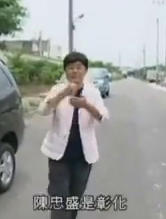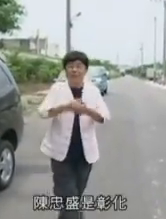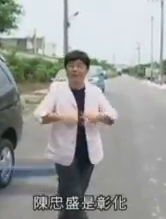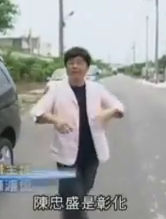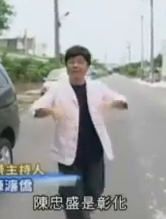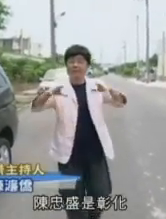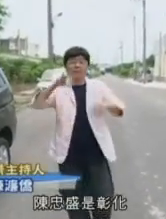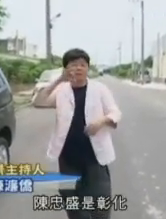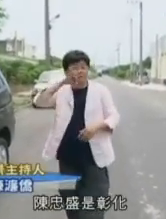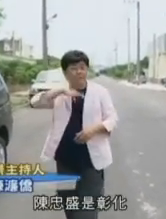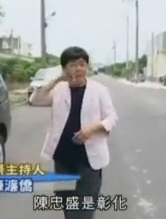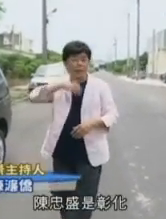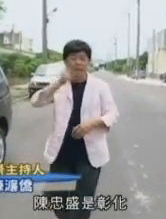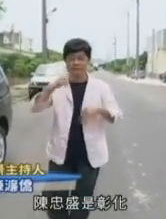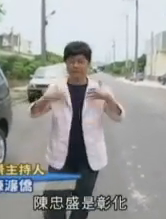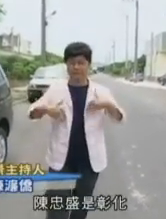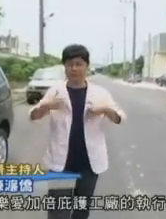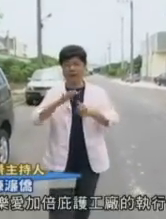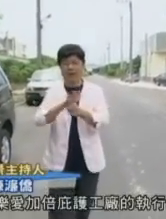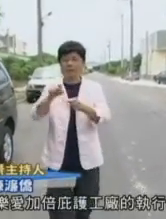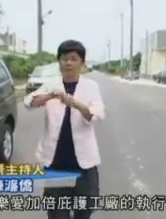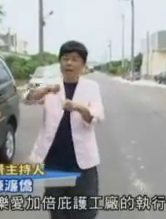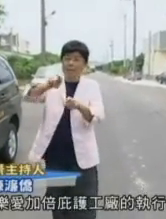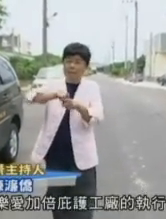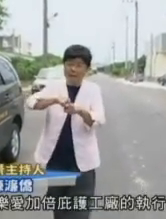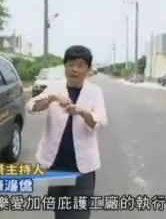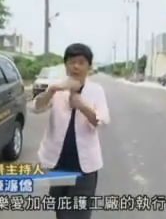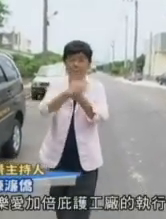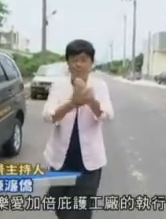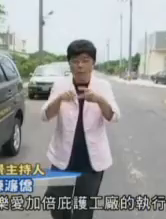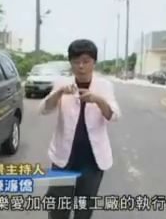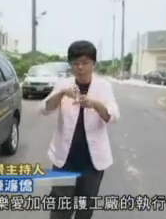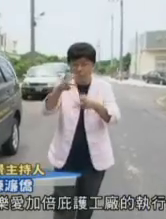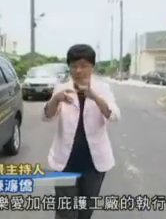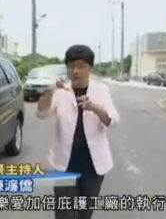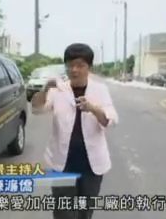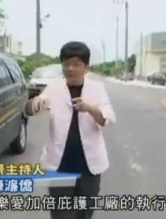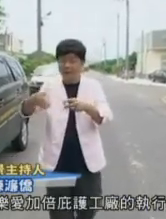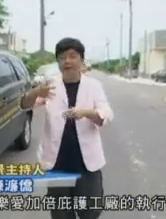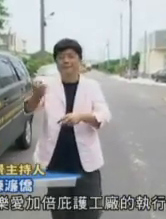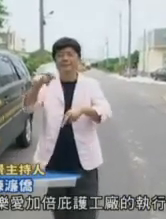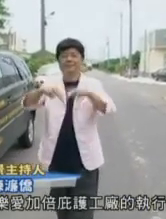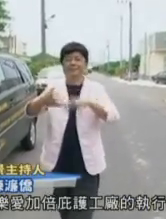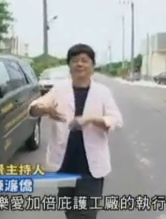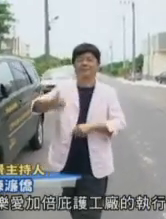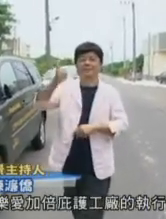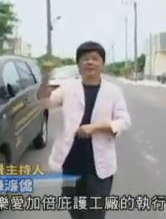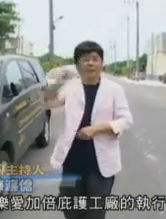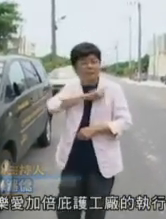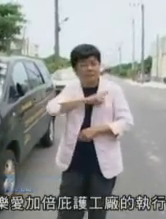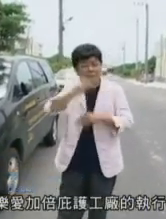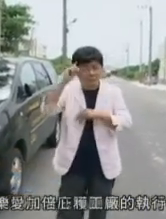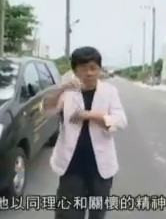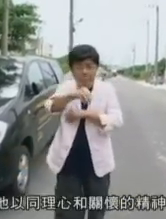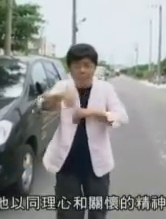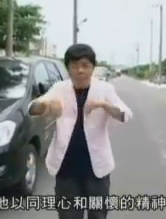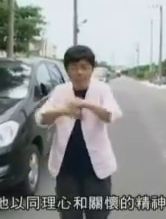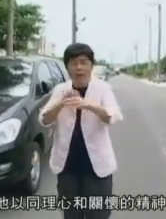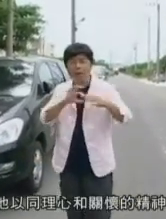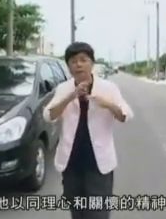陈忠胜呢是彰化喜乐爱加倍庇护工厂的执行长，他以同理心